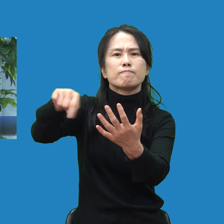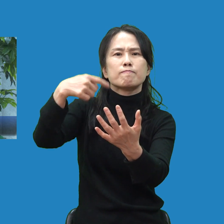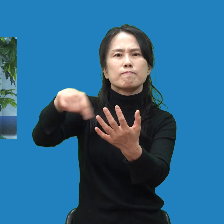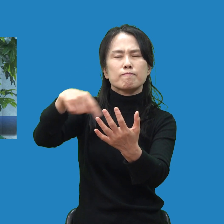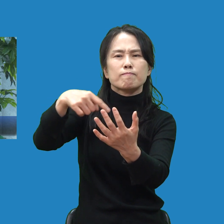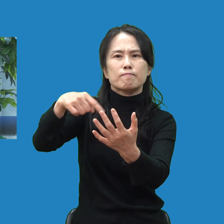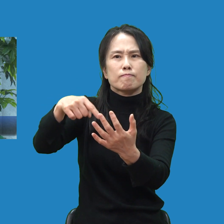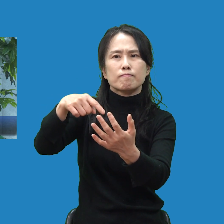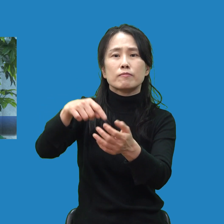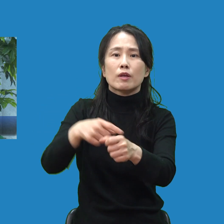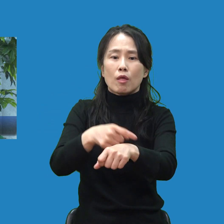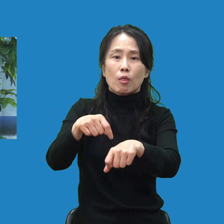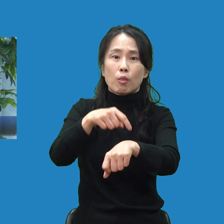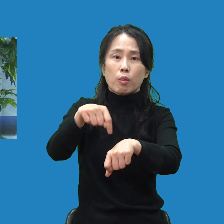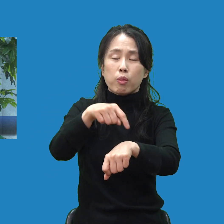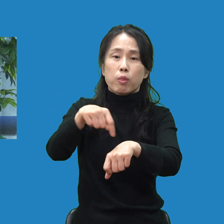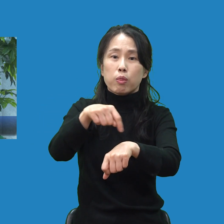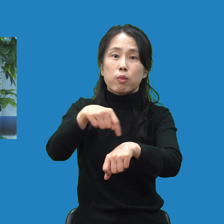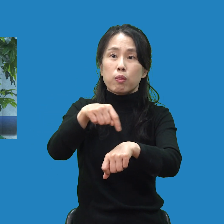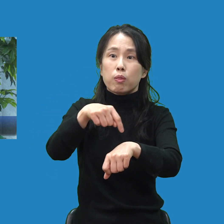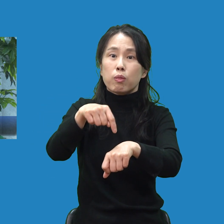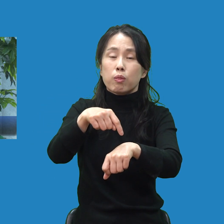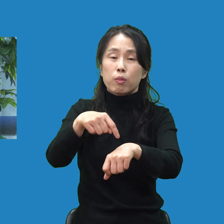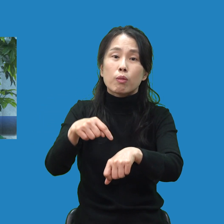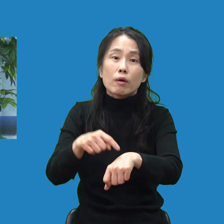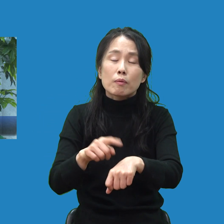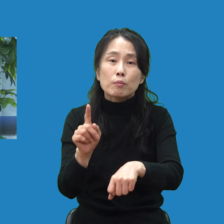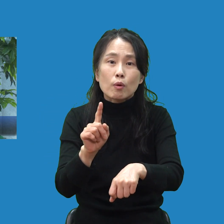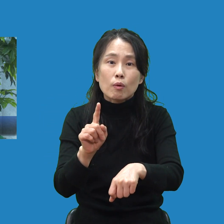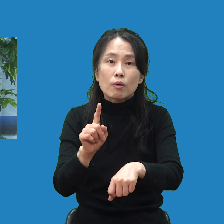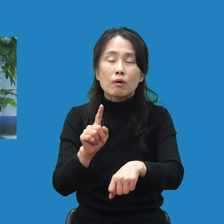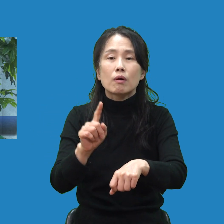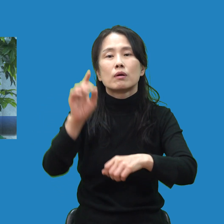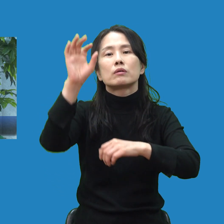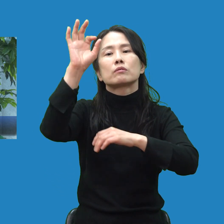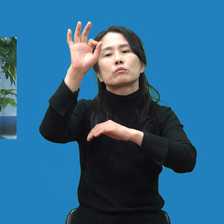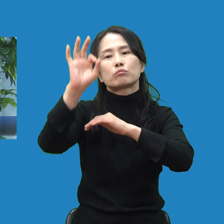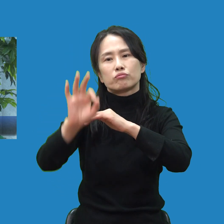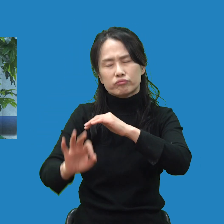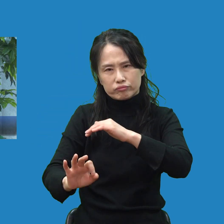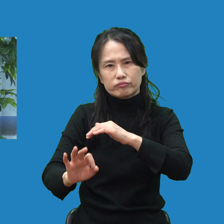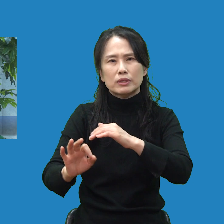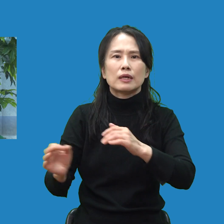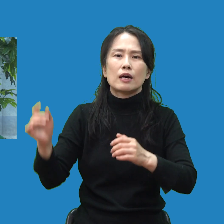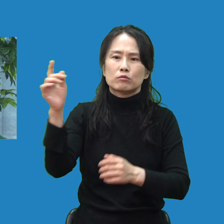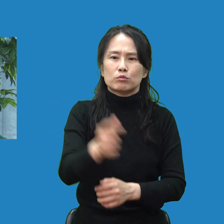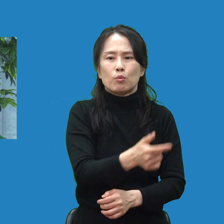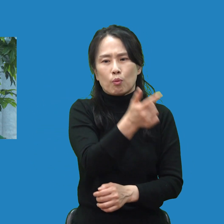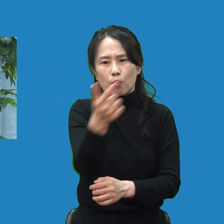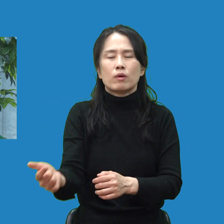시간 가르치셨습니까? 35절에 보면 때가 저물었다 합니다.